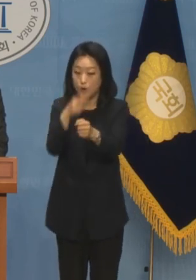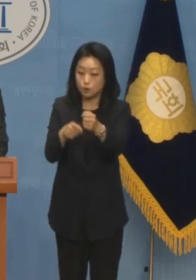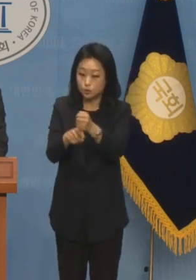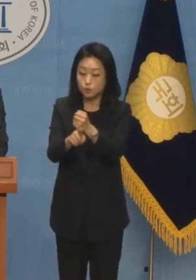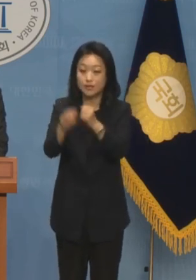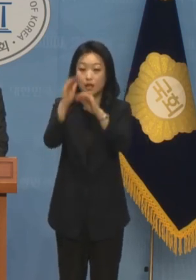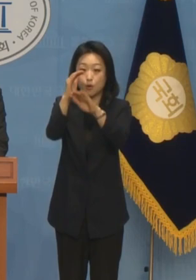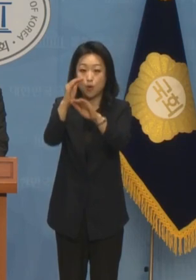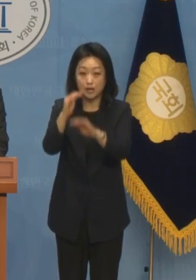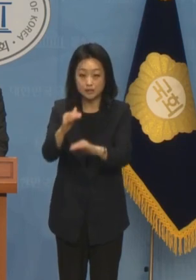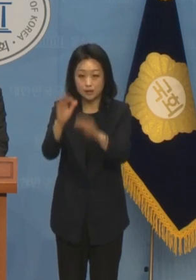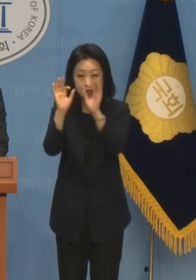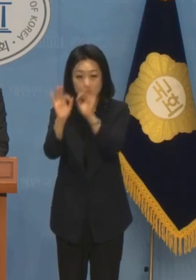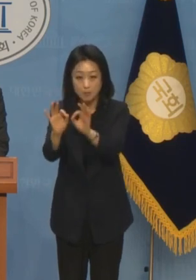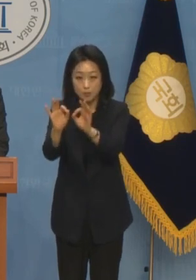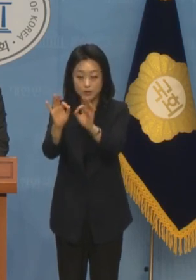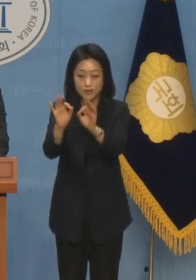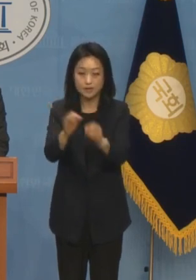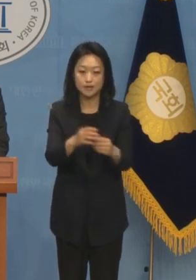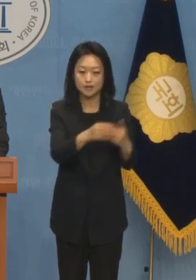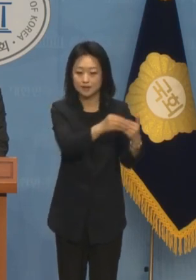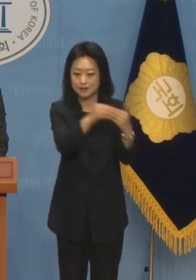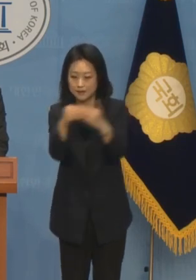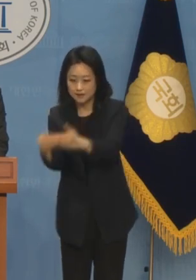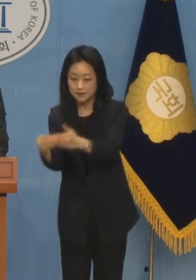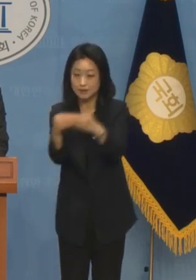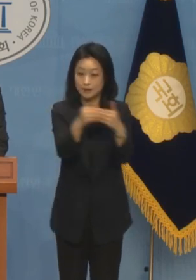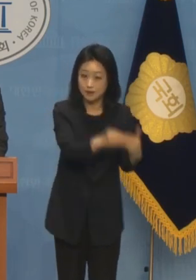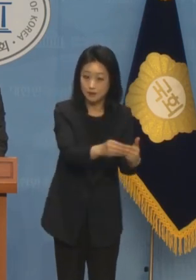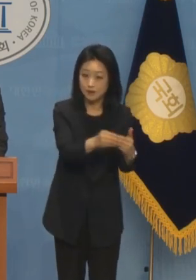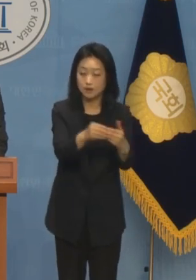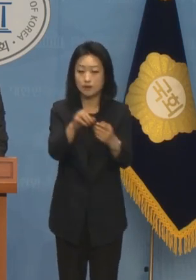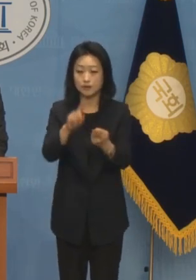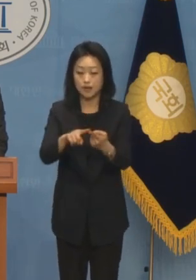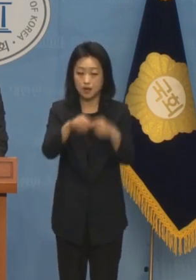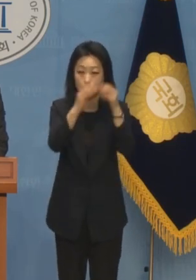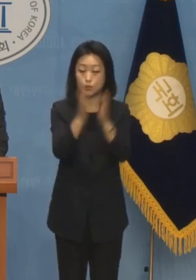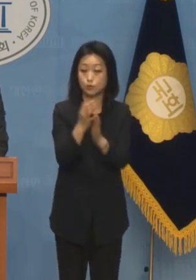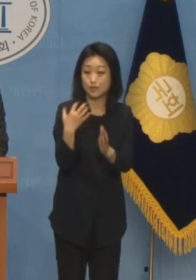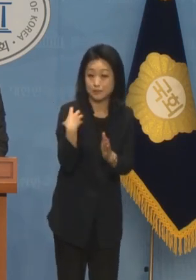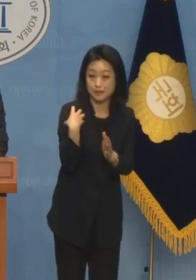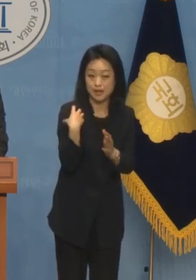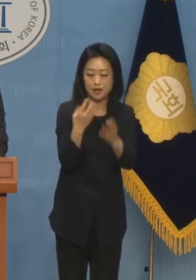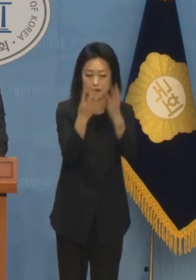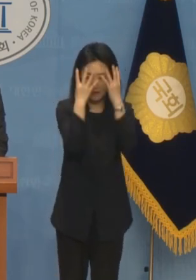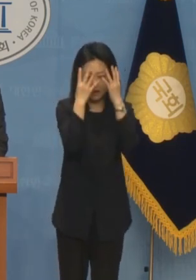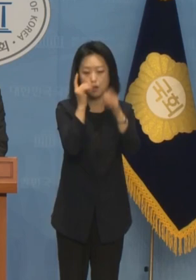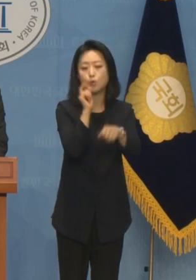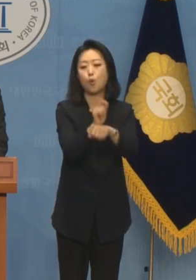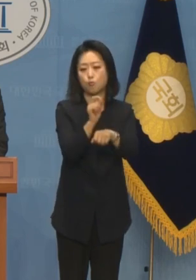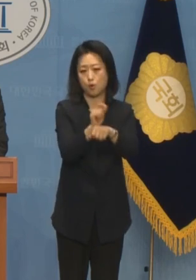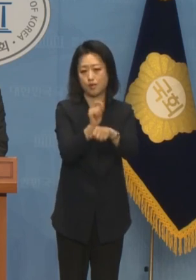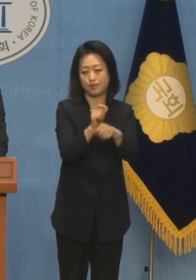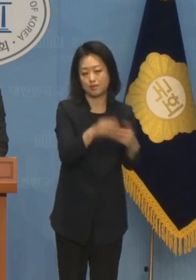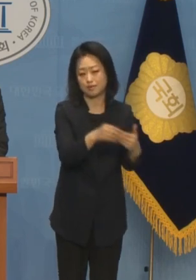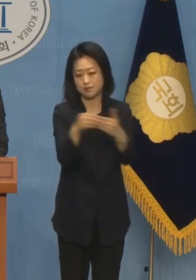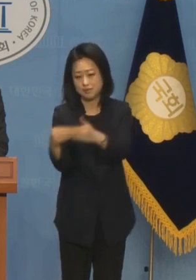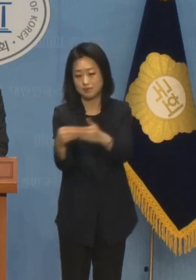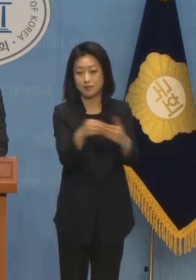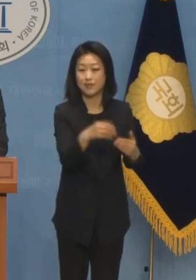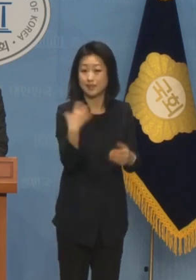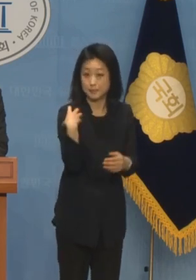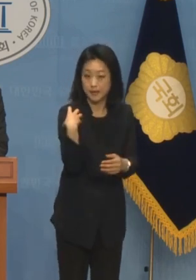과정에서 수용자의 호송과 개호를 모두 교도관이 담당하는 것 역시